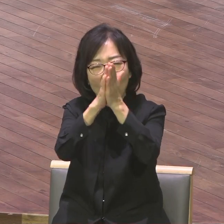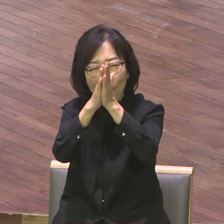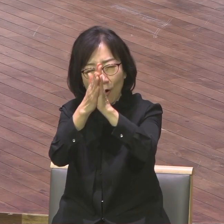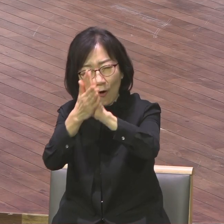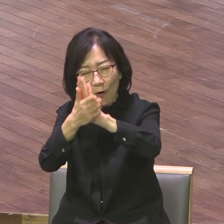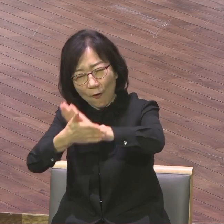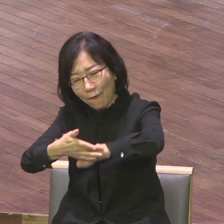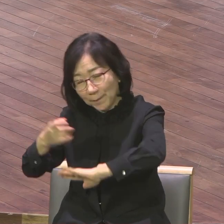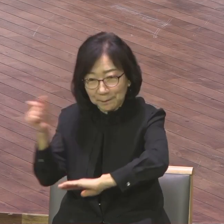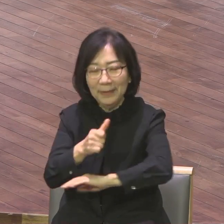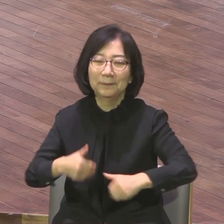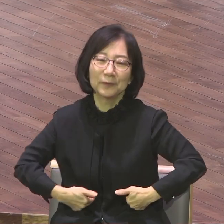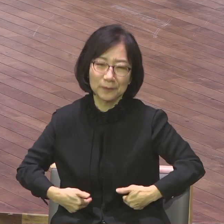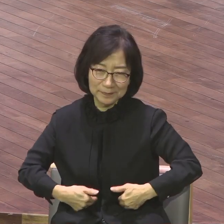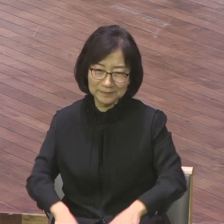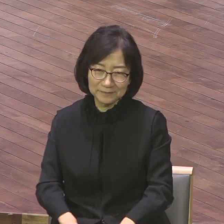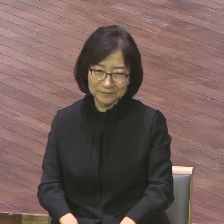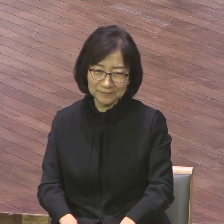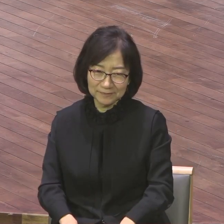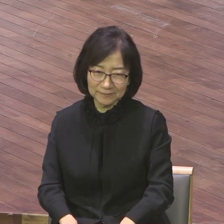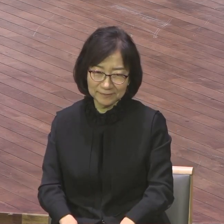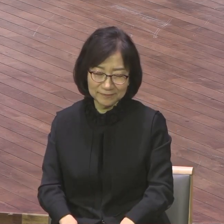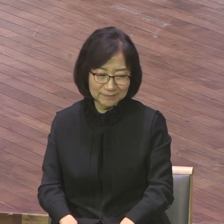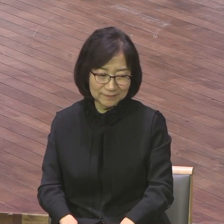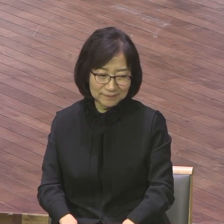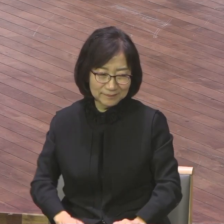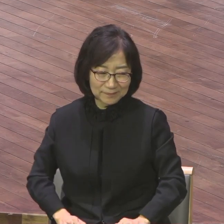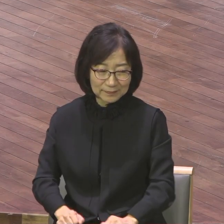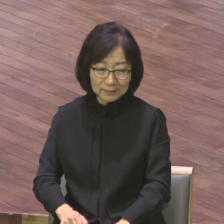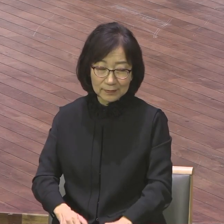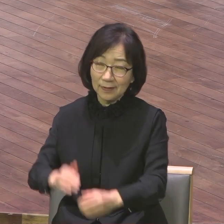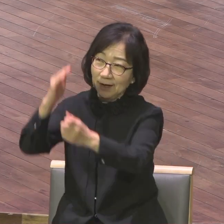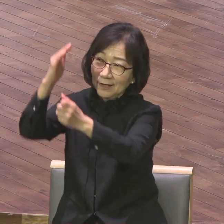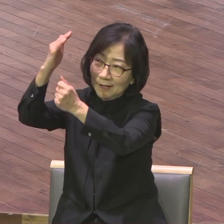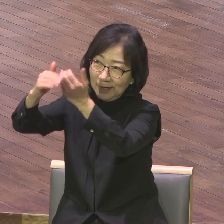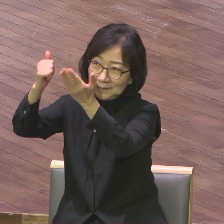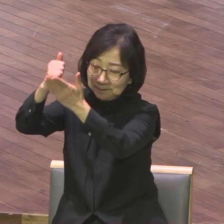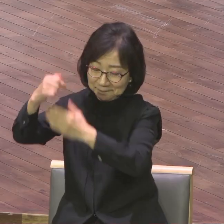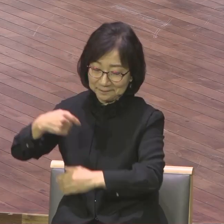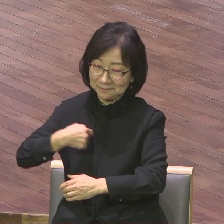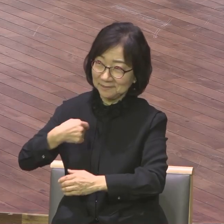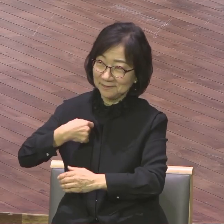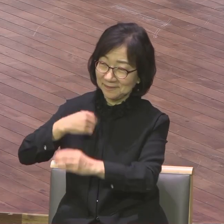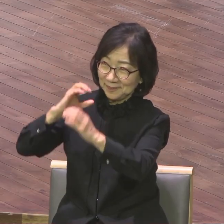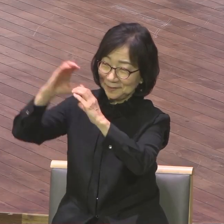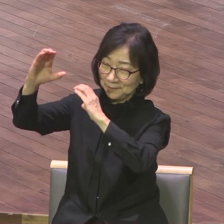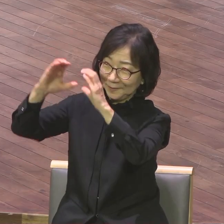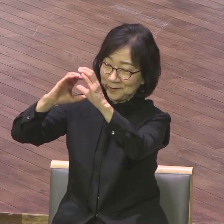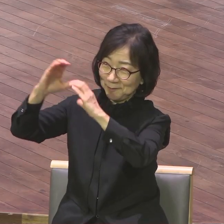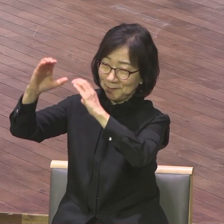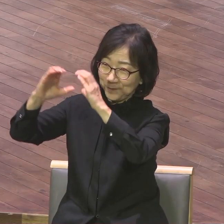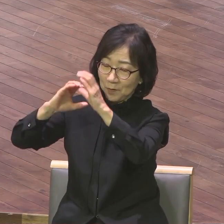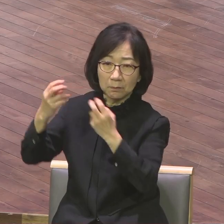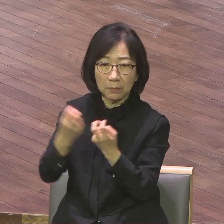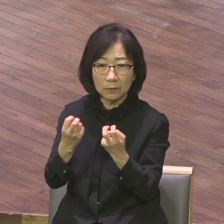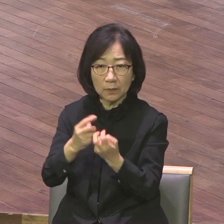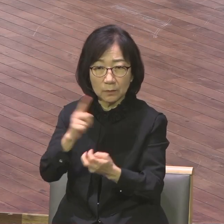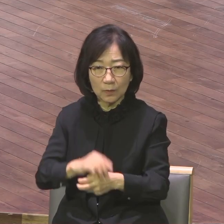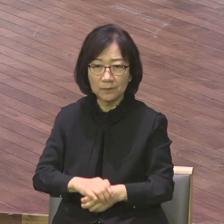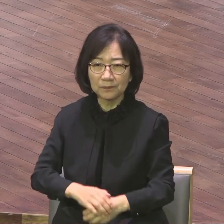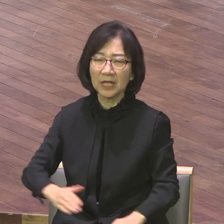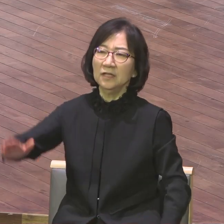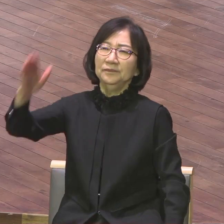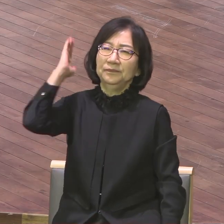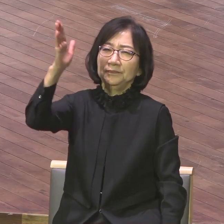플랫폼입니다. 그리고 이런 영적 소통은요, 설교를 통해서만 이루어진 것이